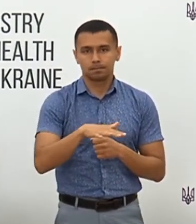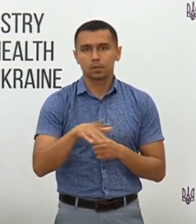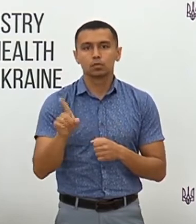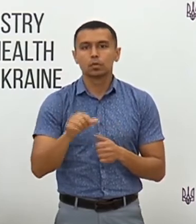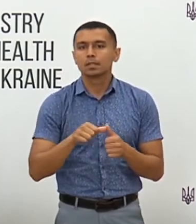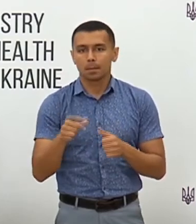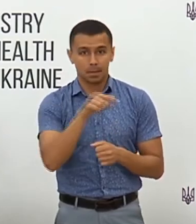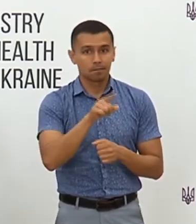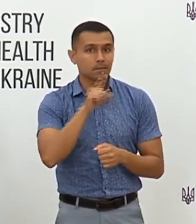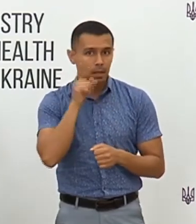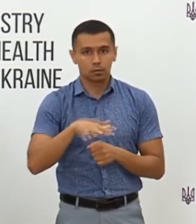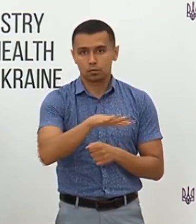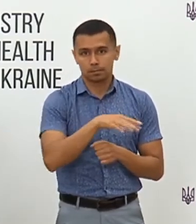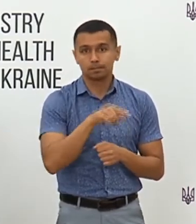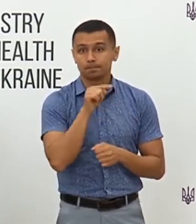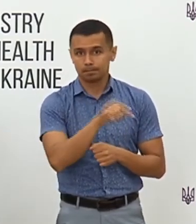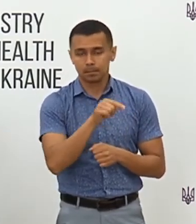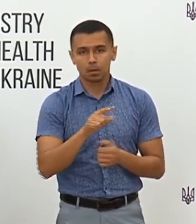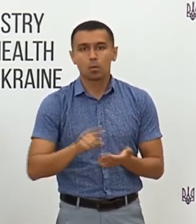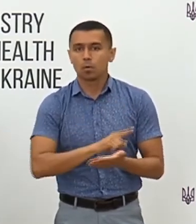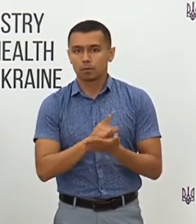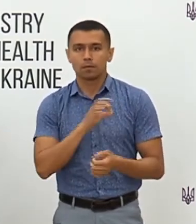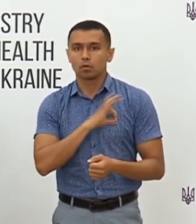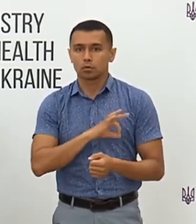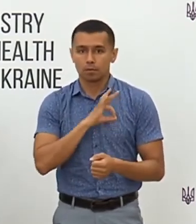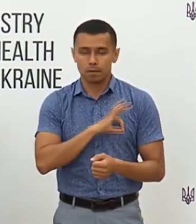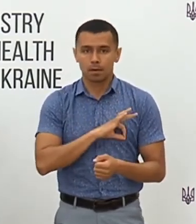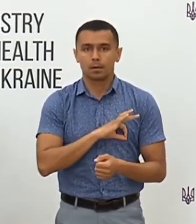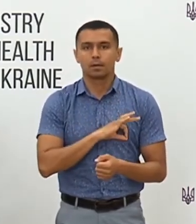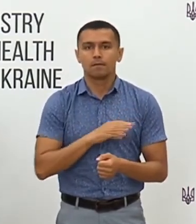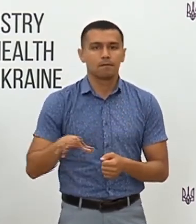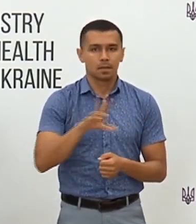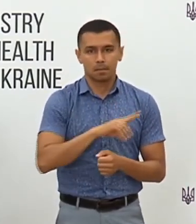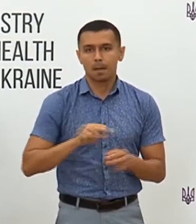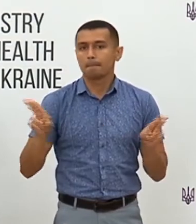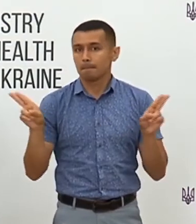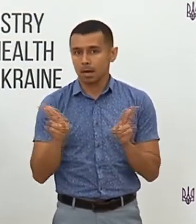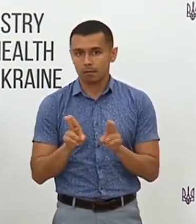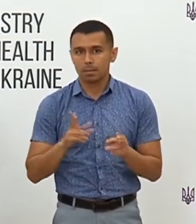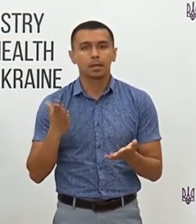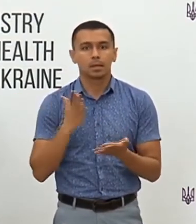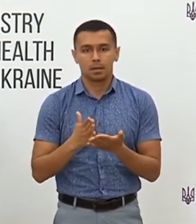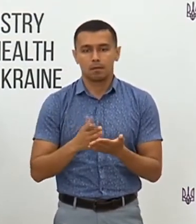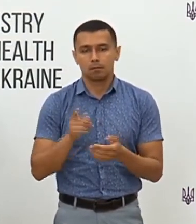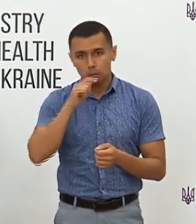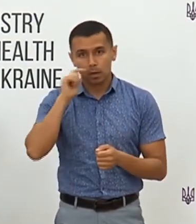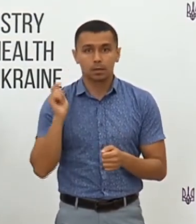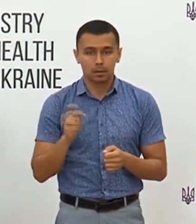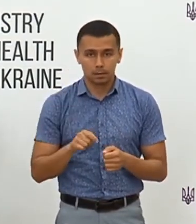Що саме в зеленій зоні? В зеленій зоні це обов'язкове користування всіма правилами, які встановлені в